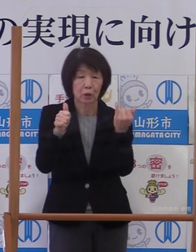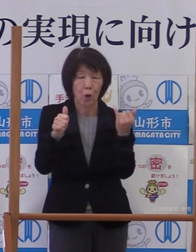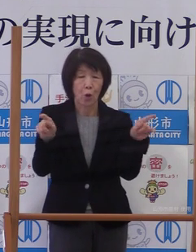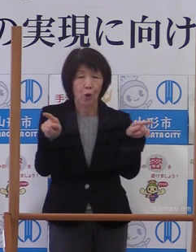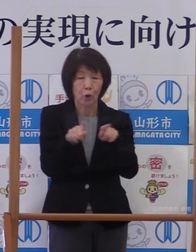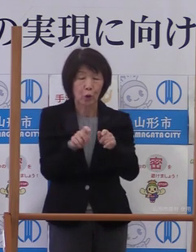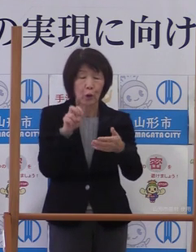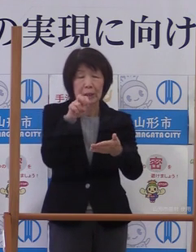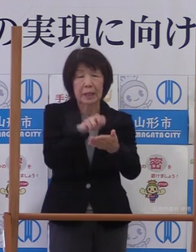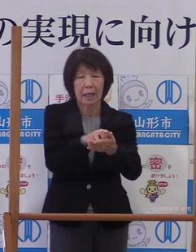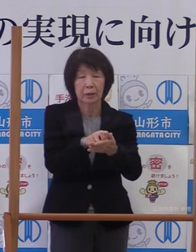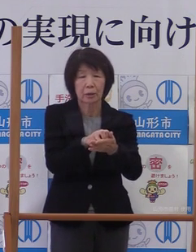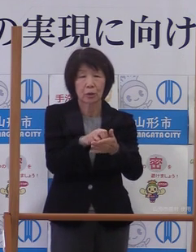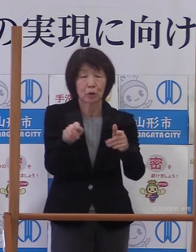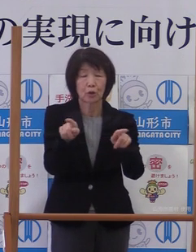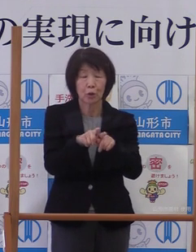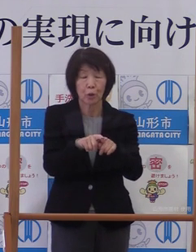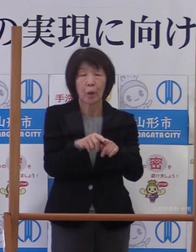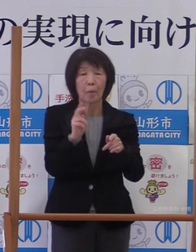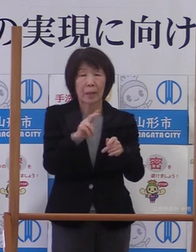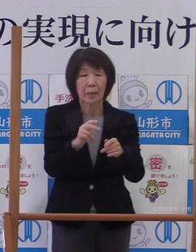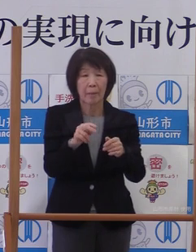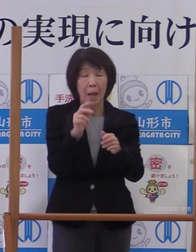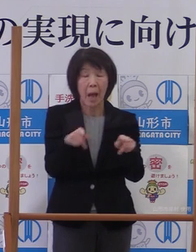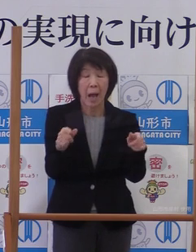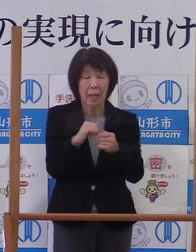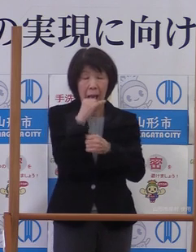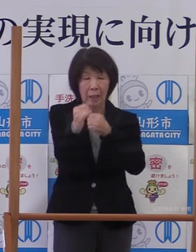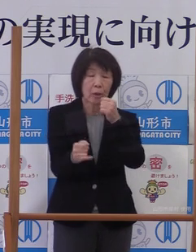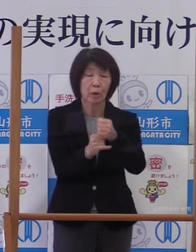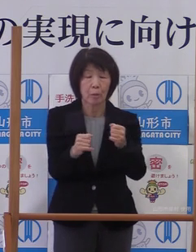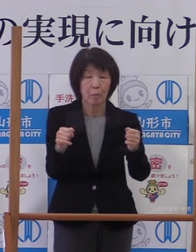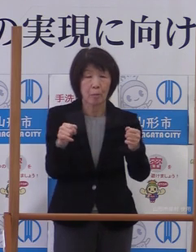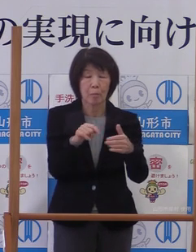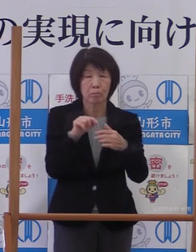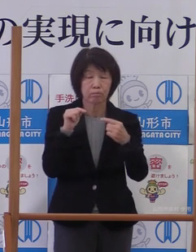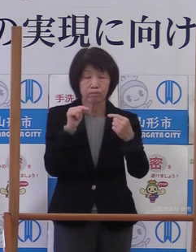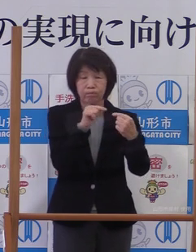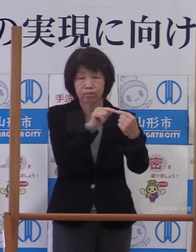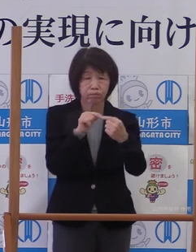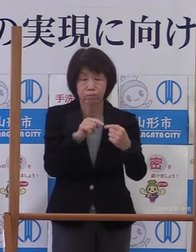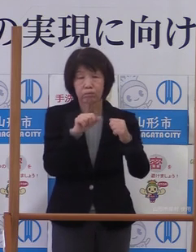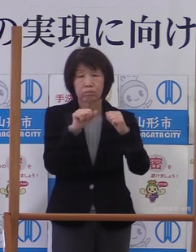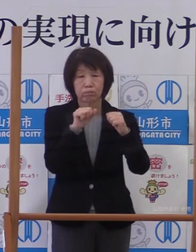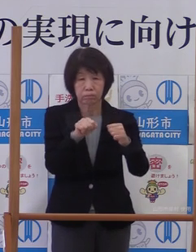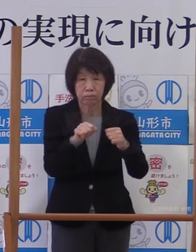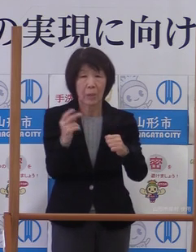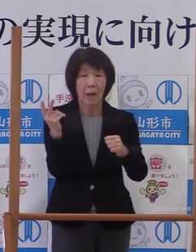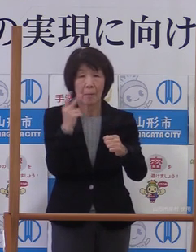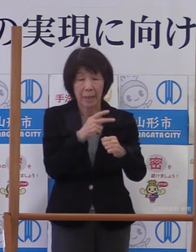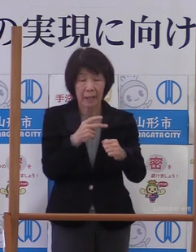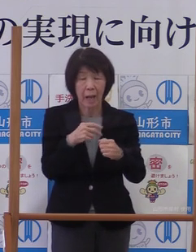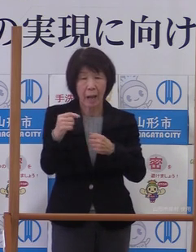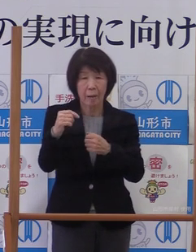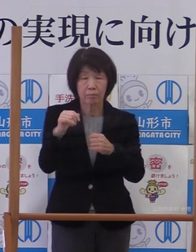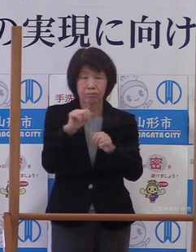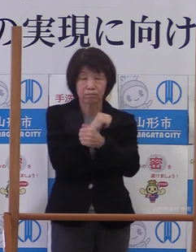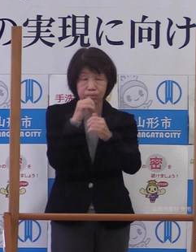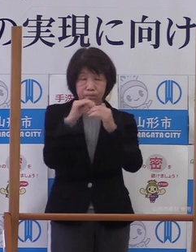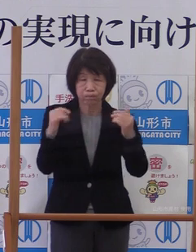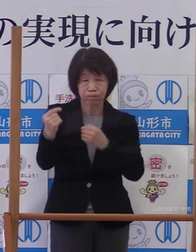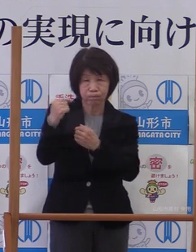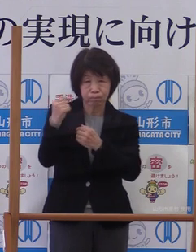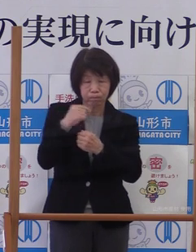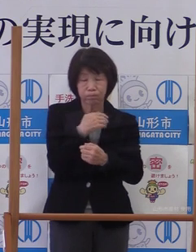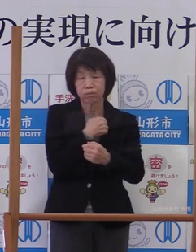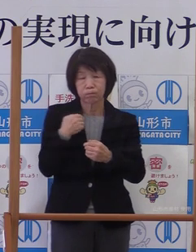行うとともに、新たにオンライン講座を実施し、来所が難しい方でも受講できる環境を提供します